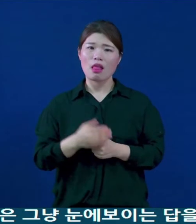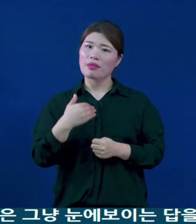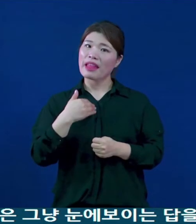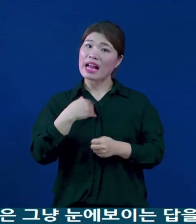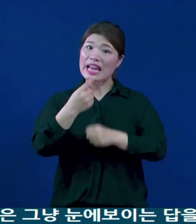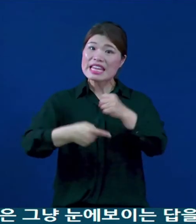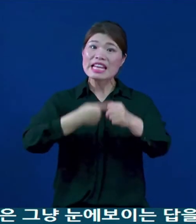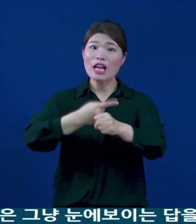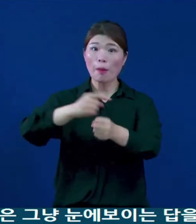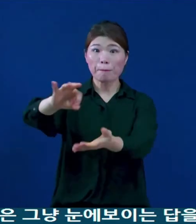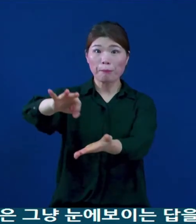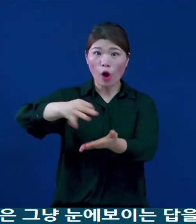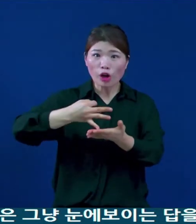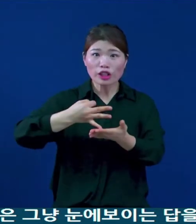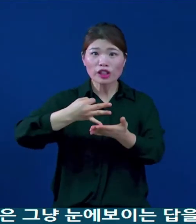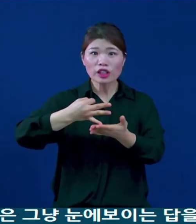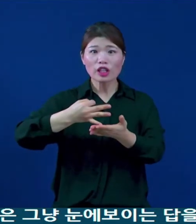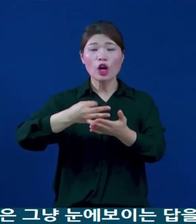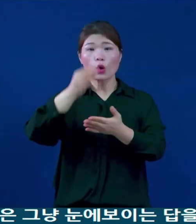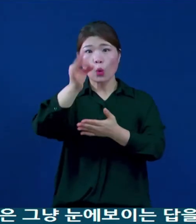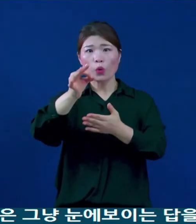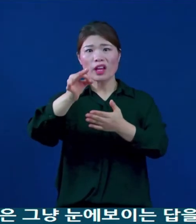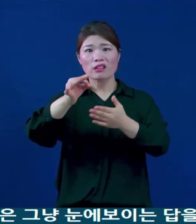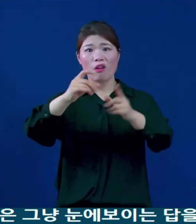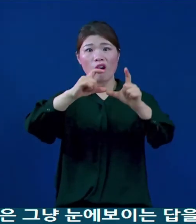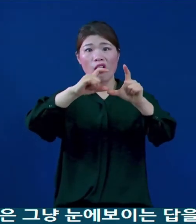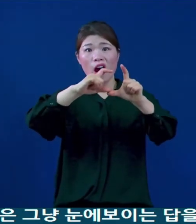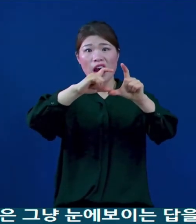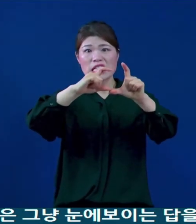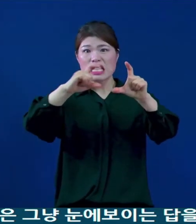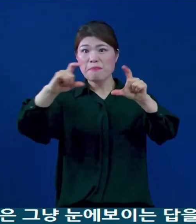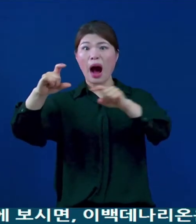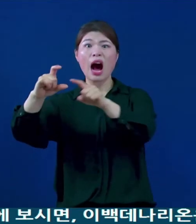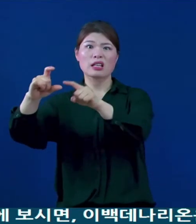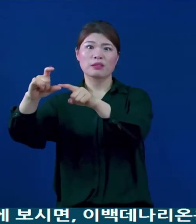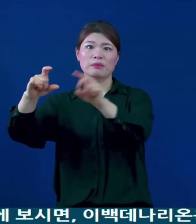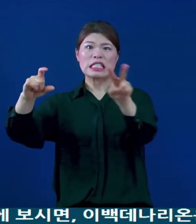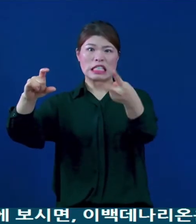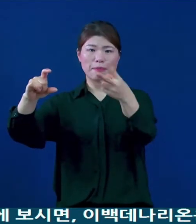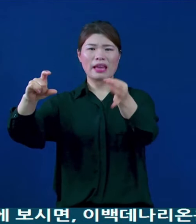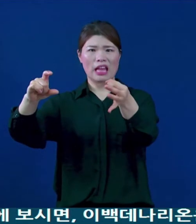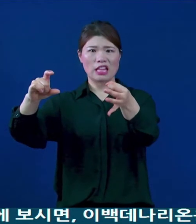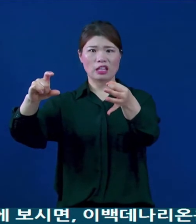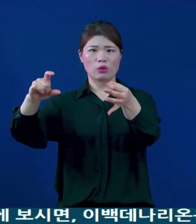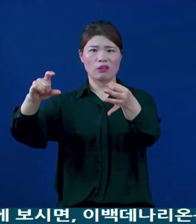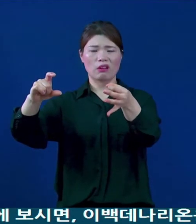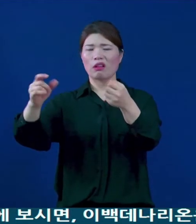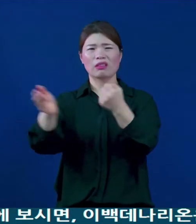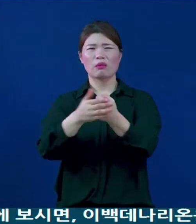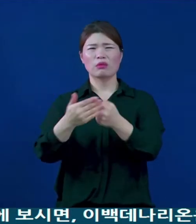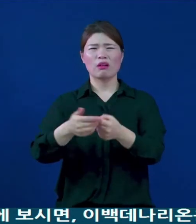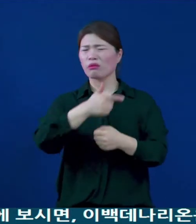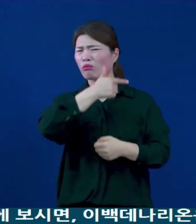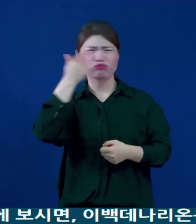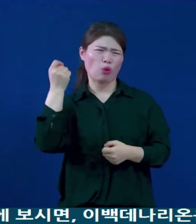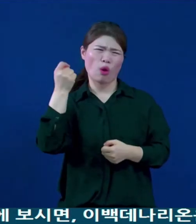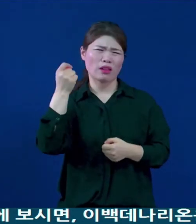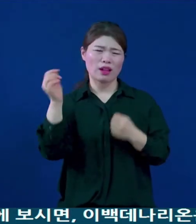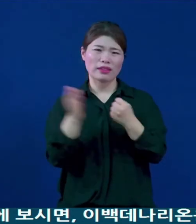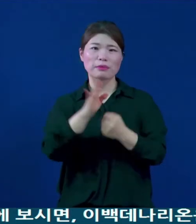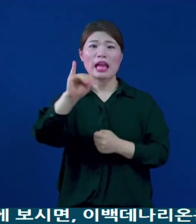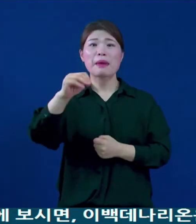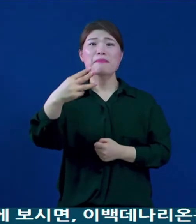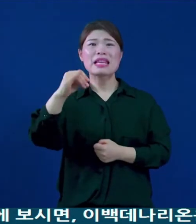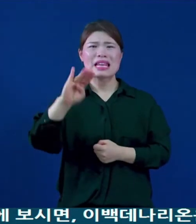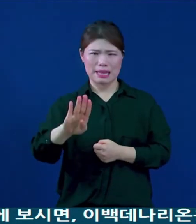1년 벌는 돈의 3분의 2 정도 액수다. 굉장히 큰 돈인데도 모자랄 턱도 없다. 이렇게 빌립이 현상을